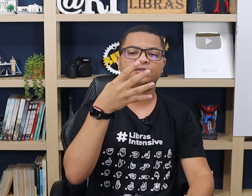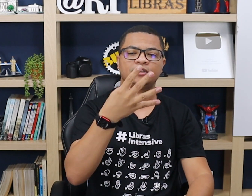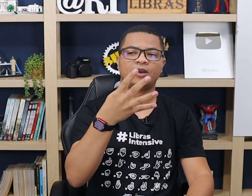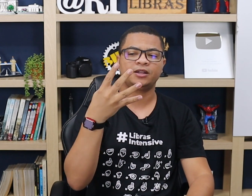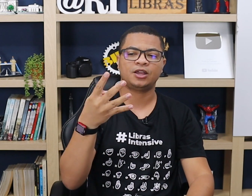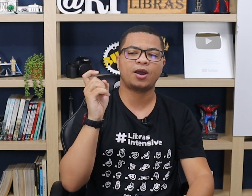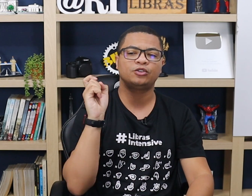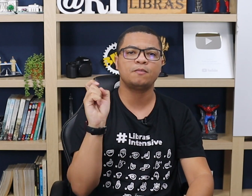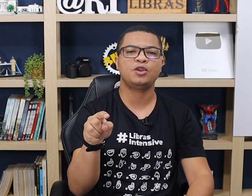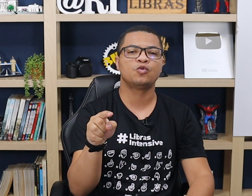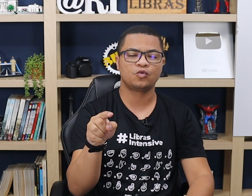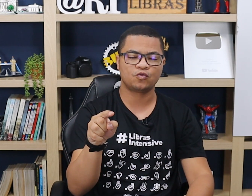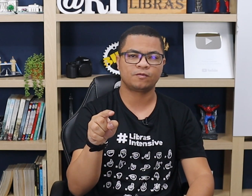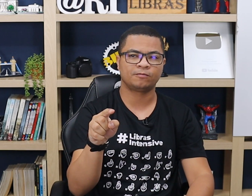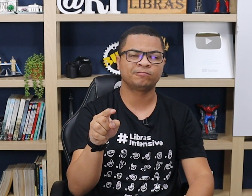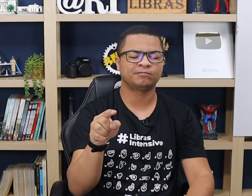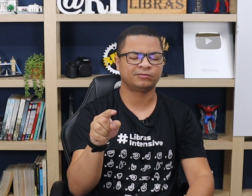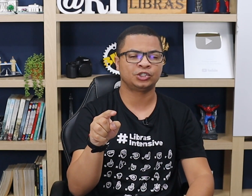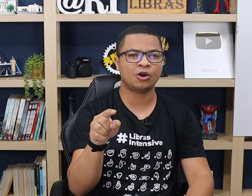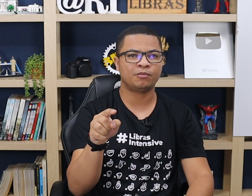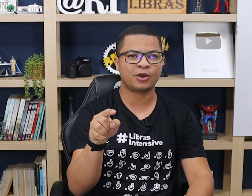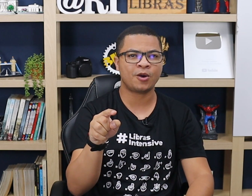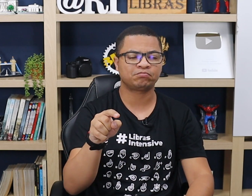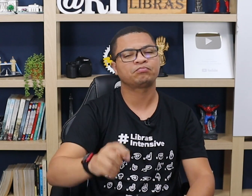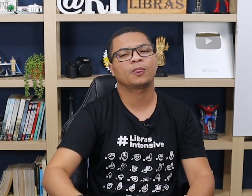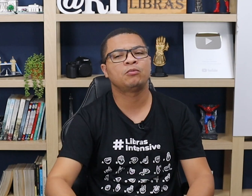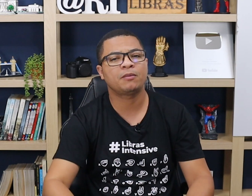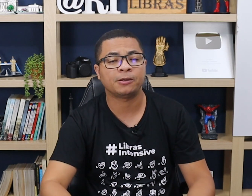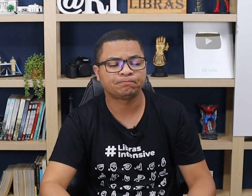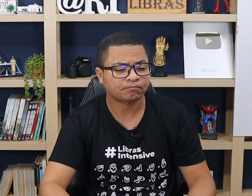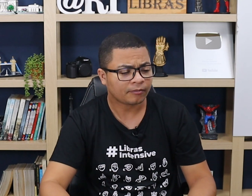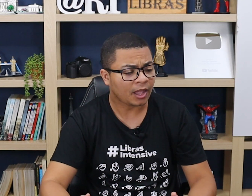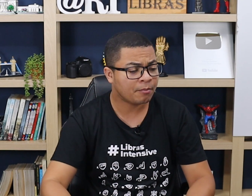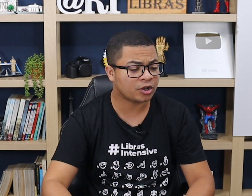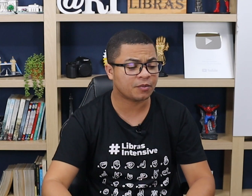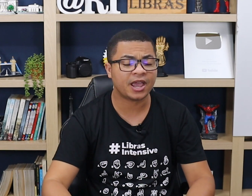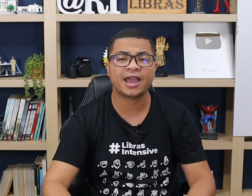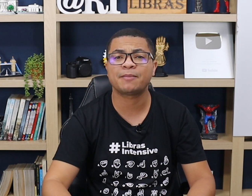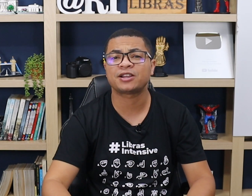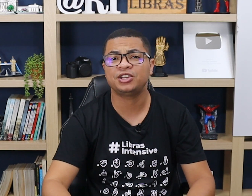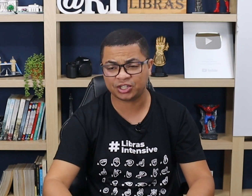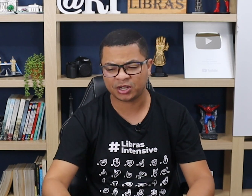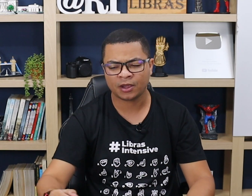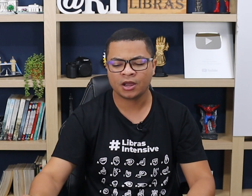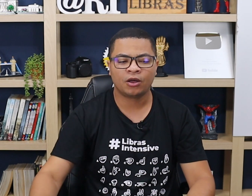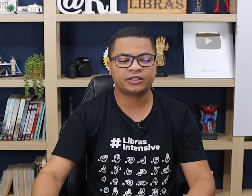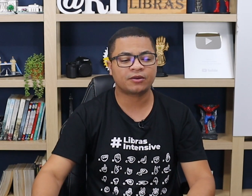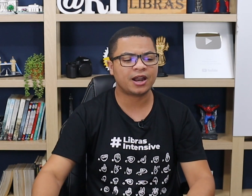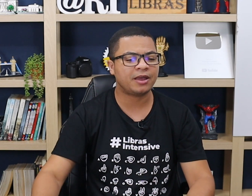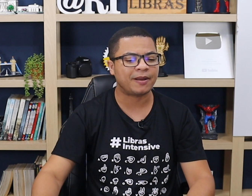544 mil pegou muito bem próximo Aí é hepatite Rodrigo caramba